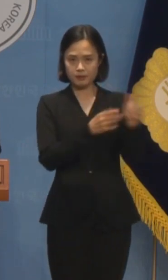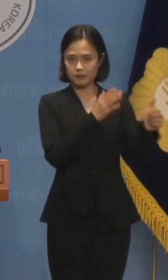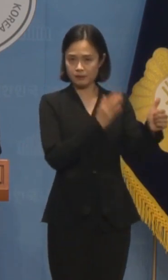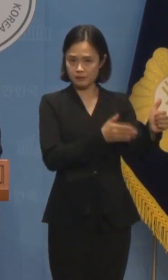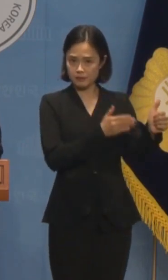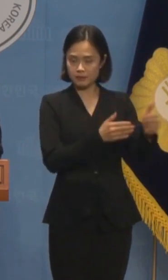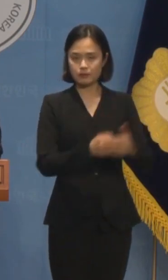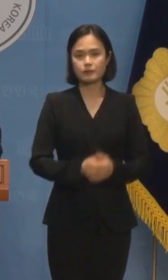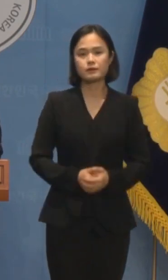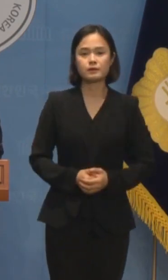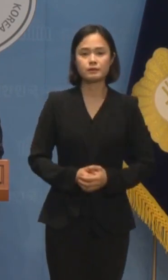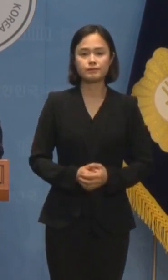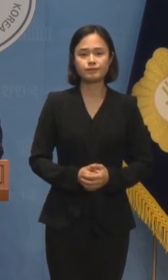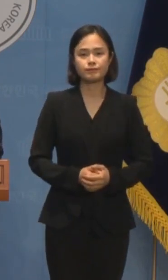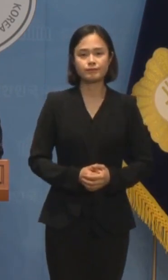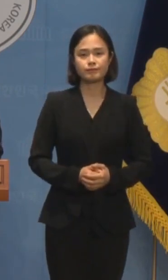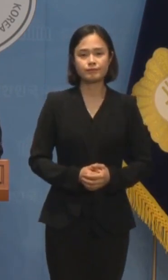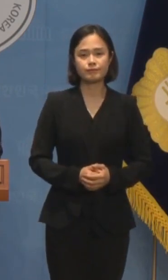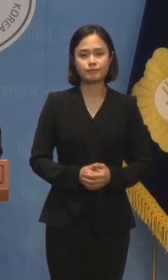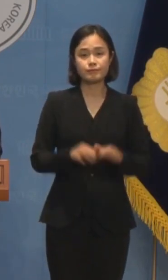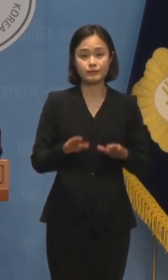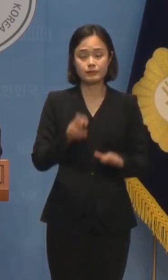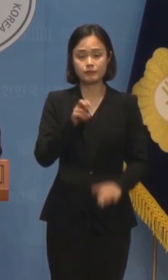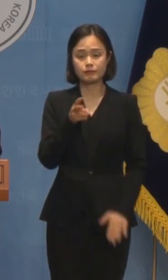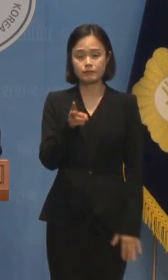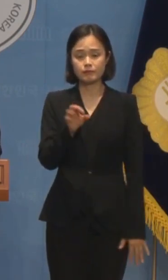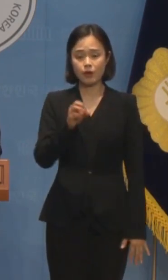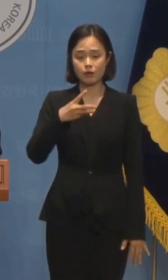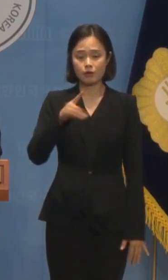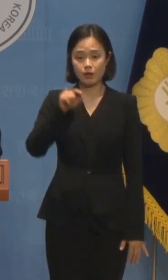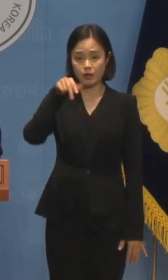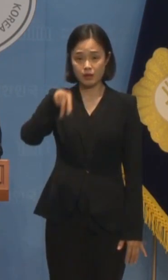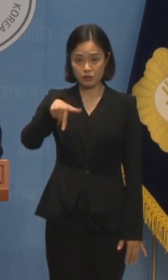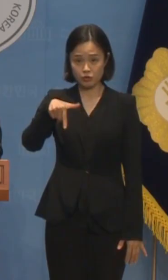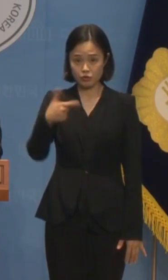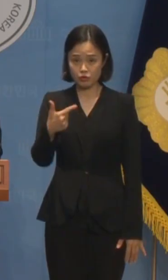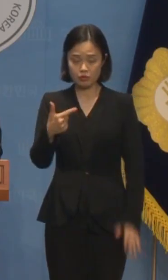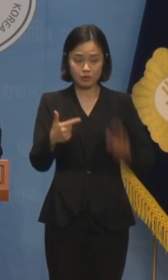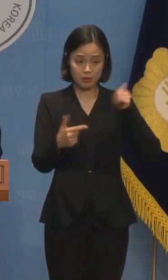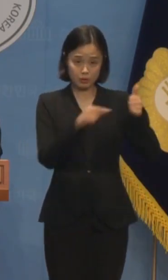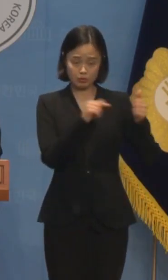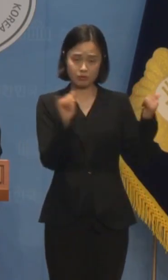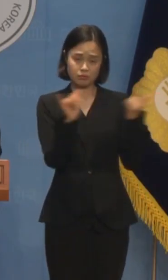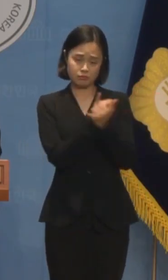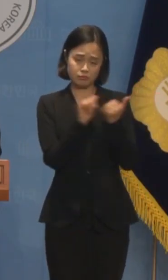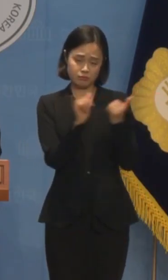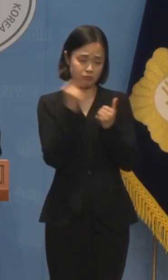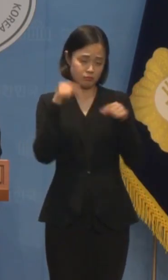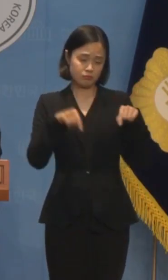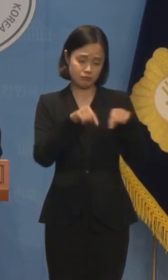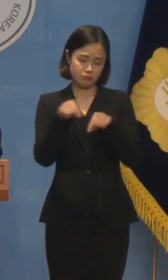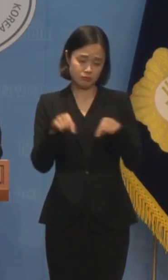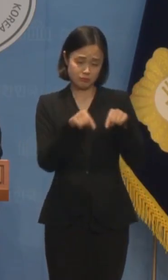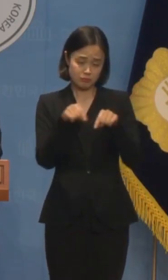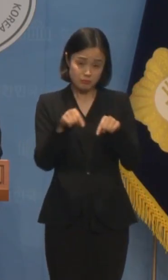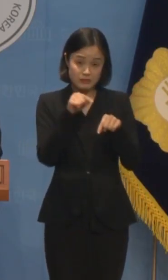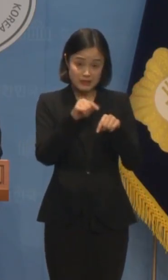하루에도 몇 번씩 쏟아져 나오는 명태균 씨의 녹취 보도에 대한민국이 혼란에